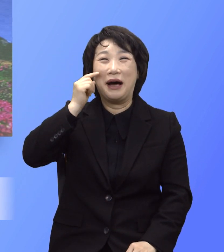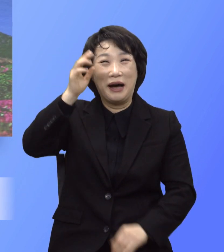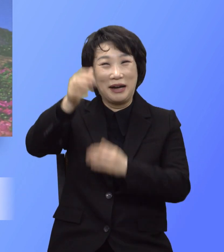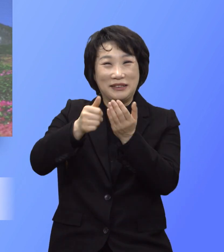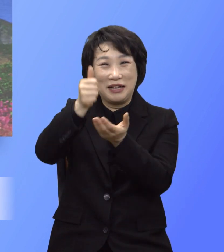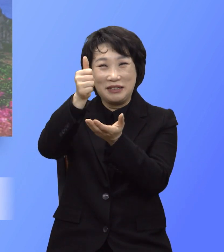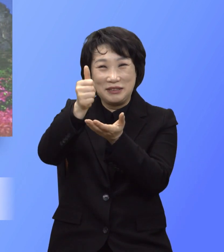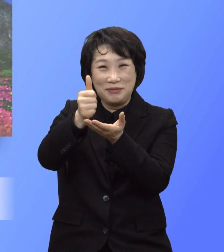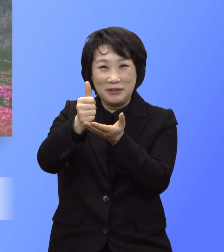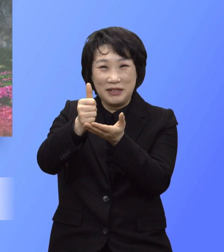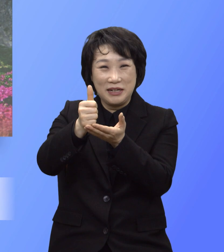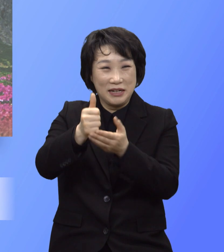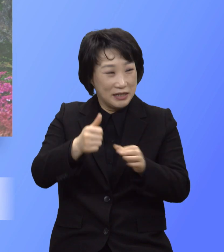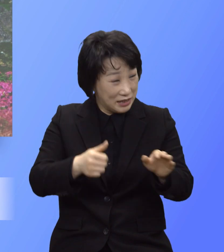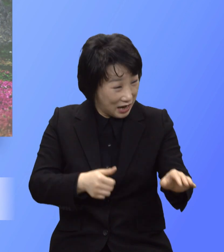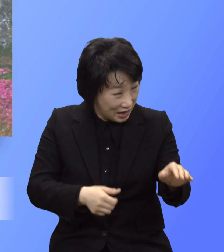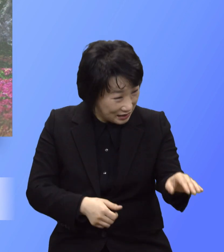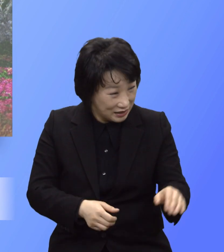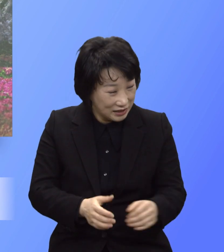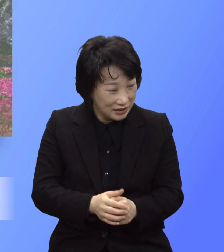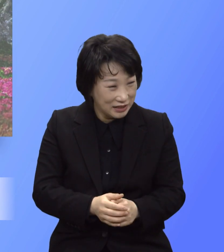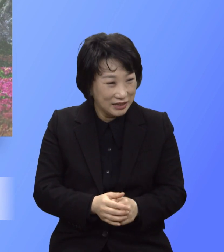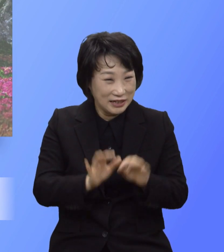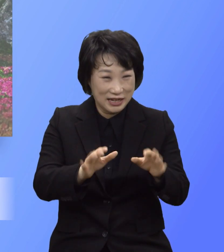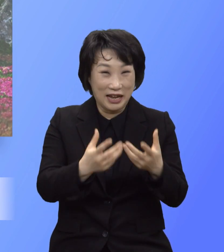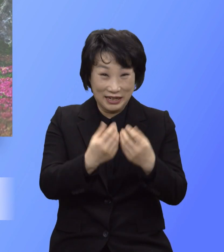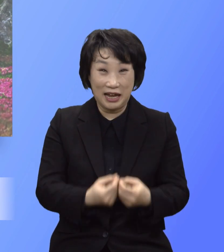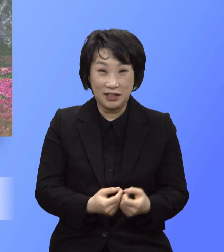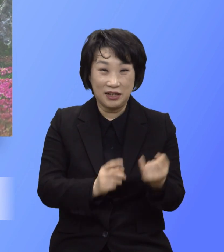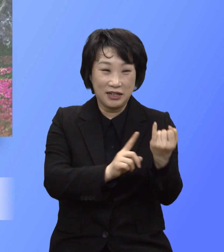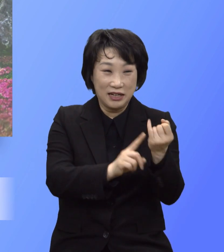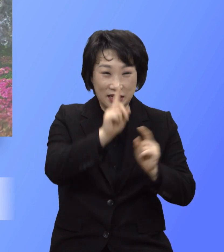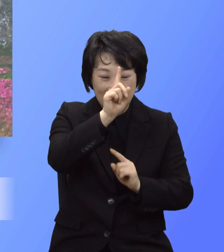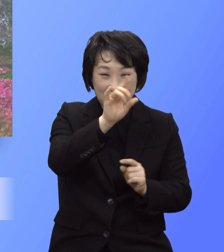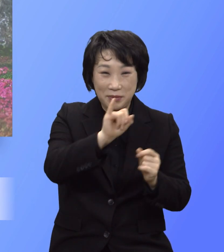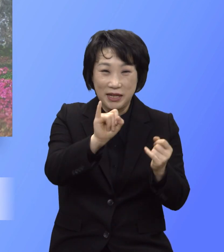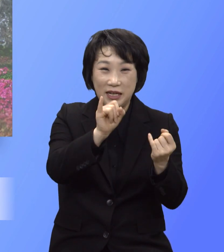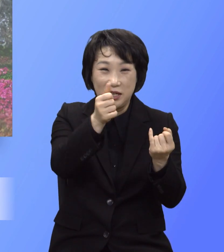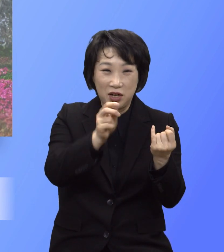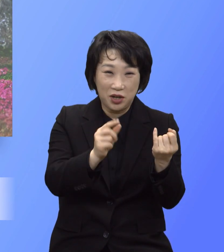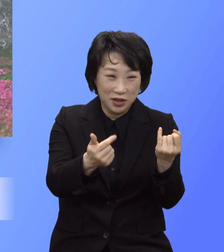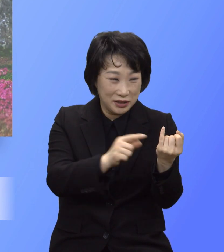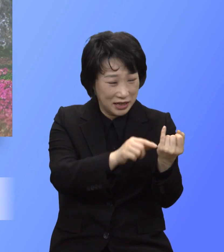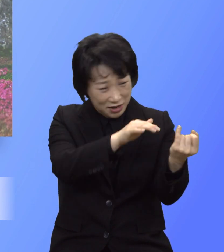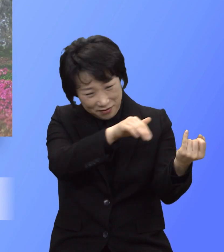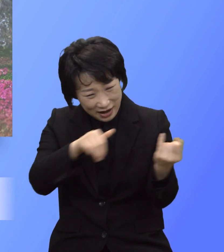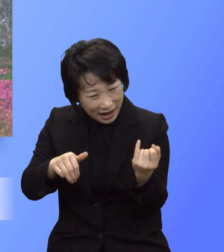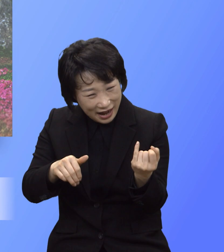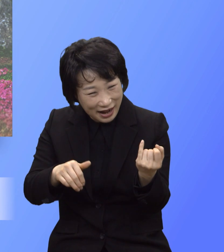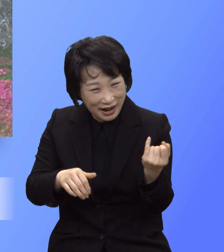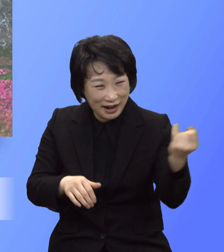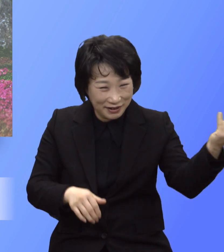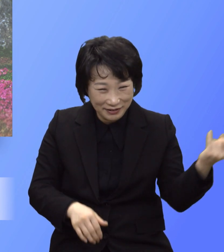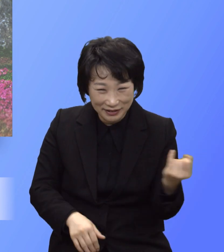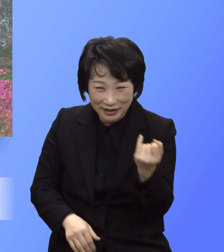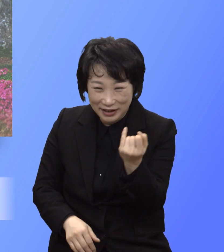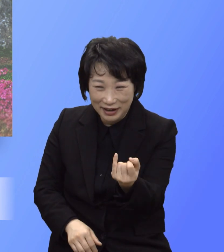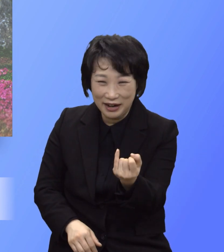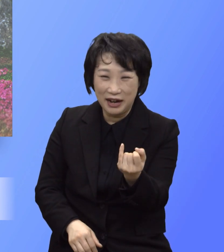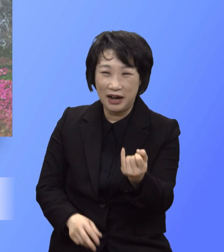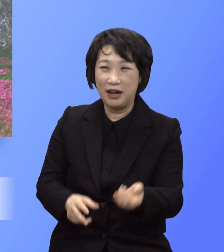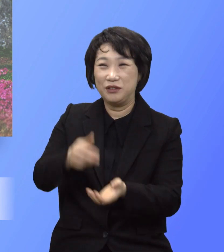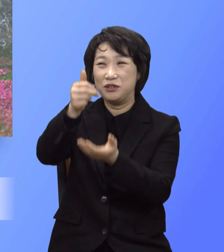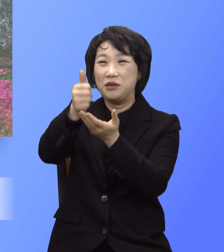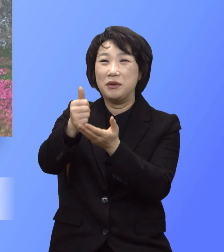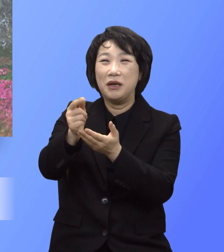하나님께서 야 이면 앞으로 해서 이면이가 불러와서 막 주님이